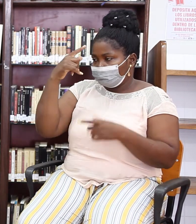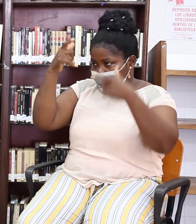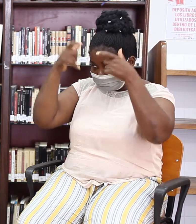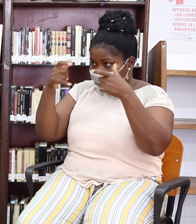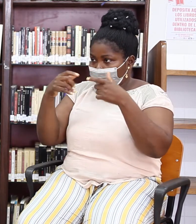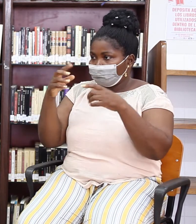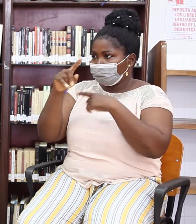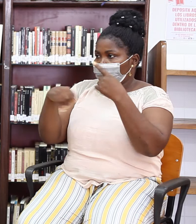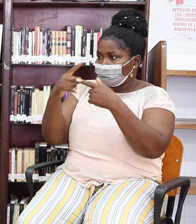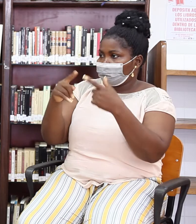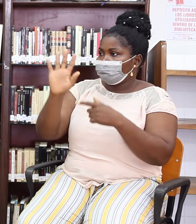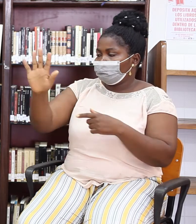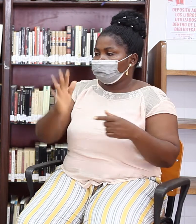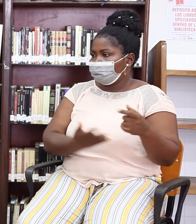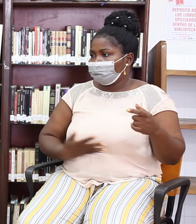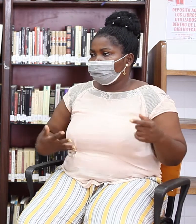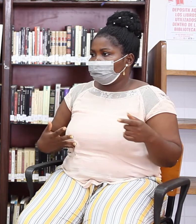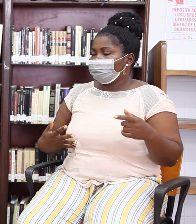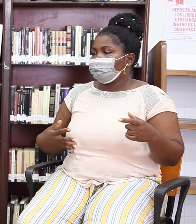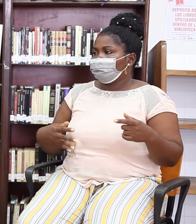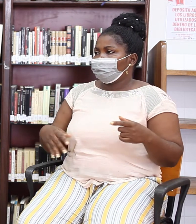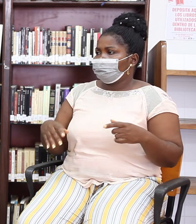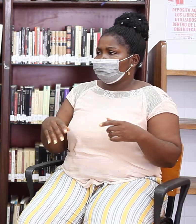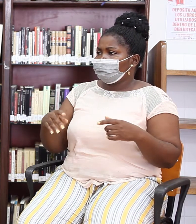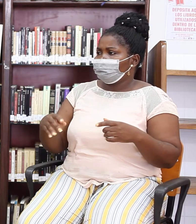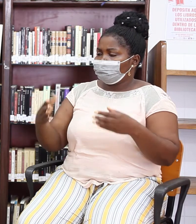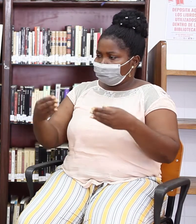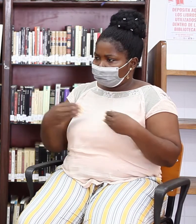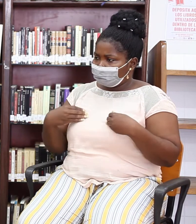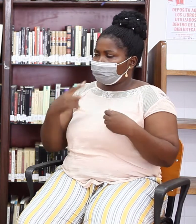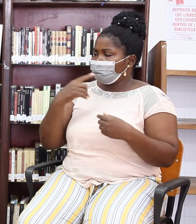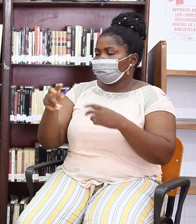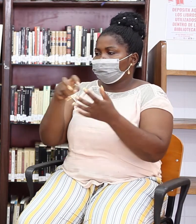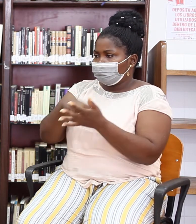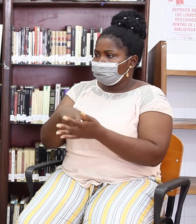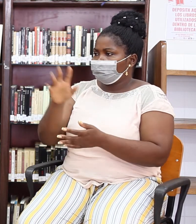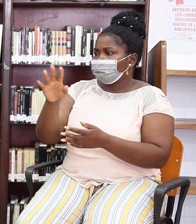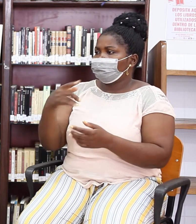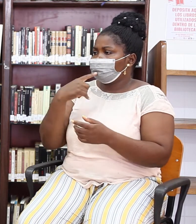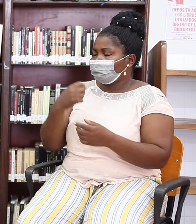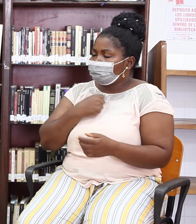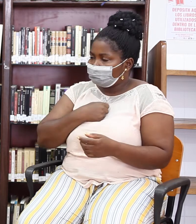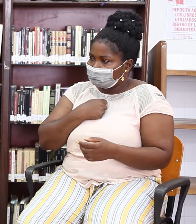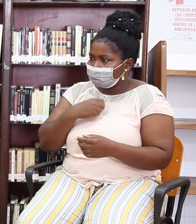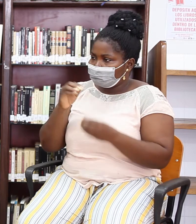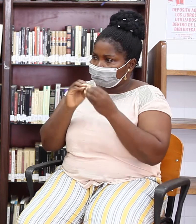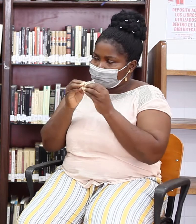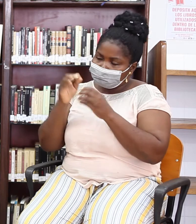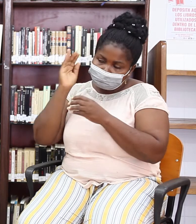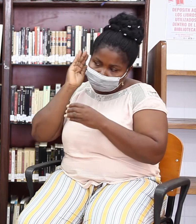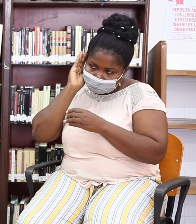por señas a su esposa favorita. Ella se postró a sus pies y el rey le susurró al oído: